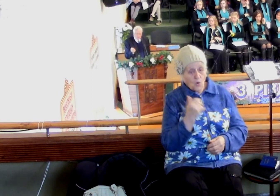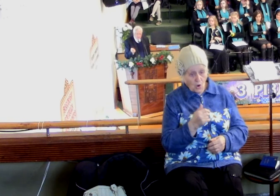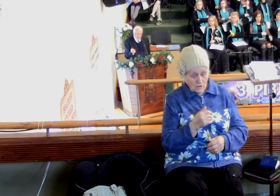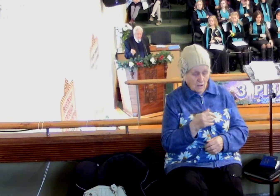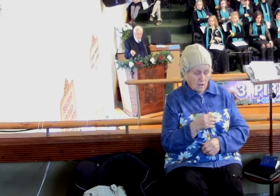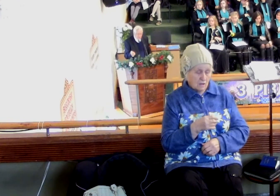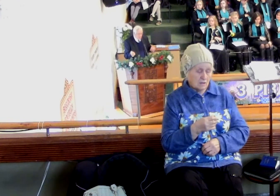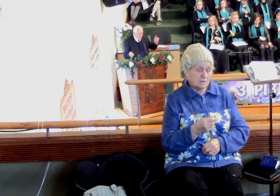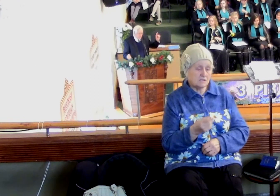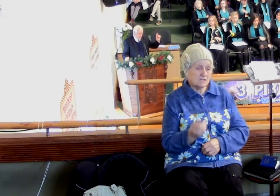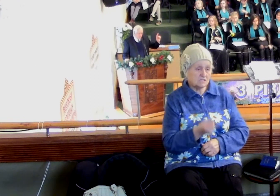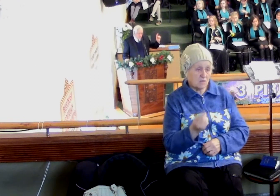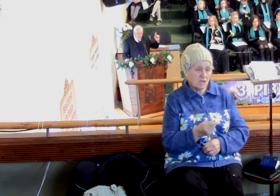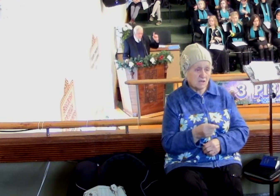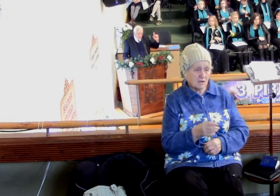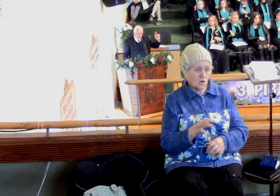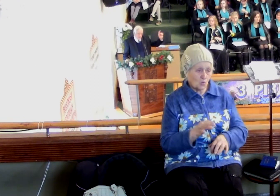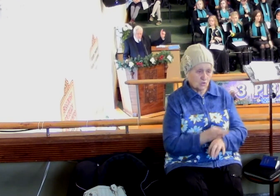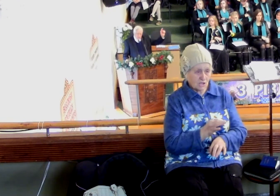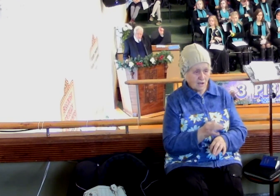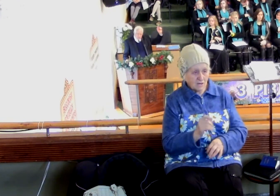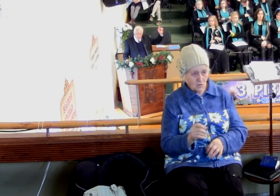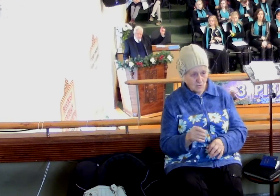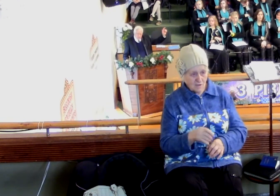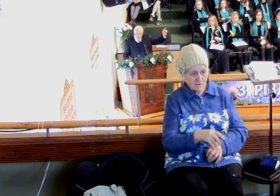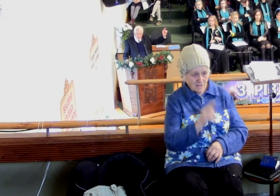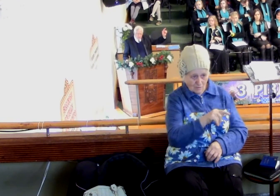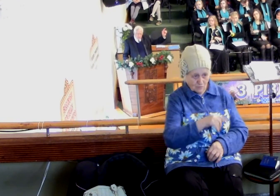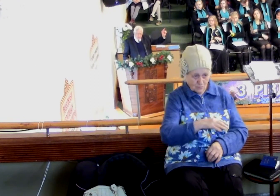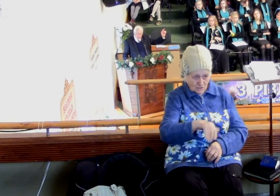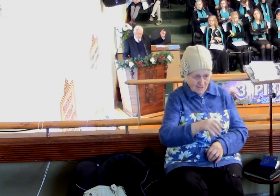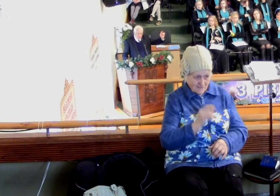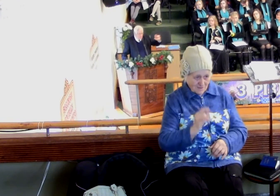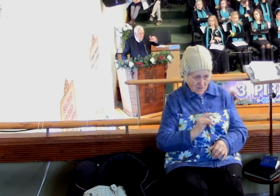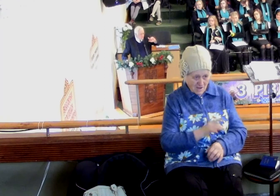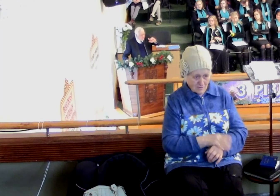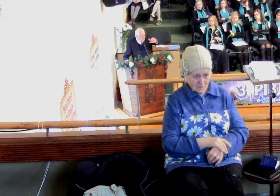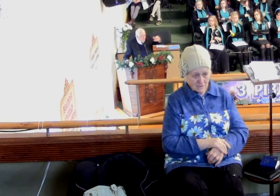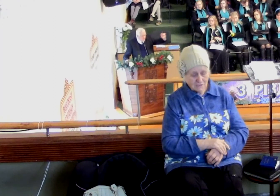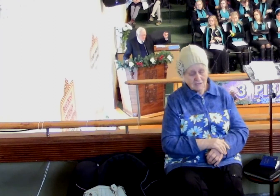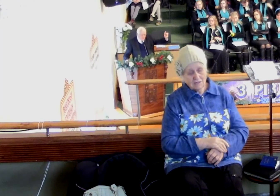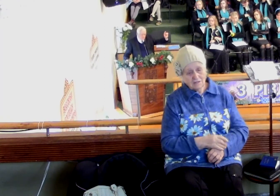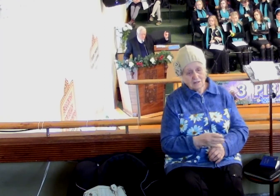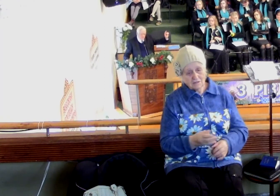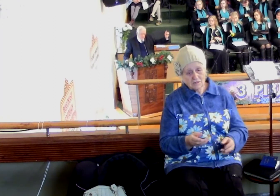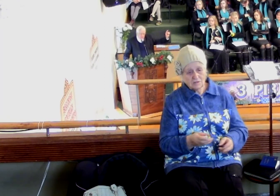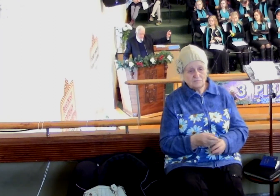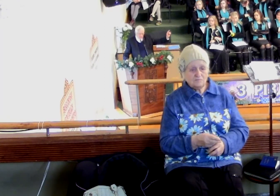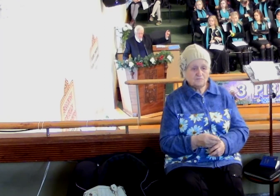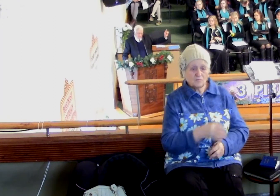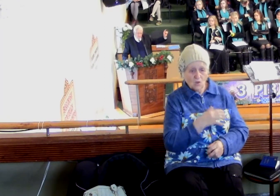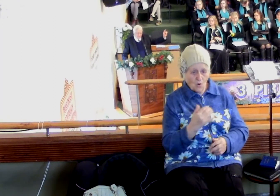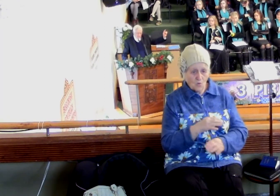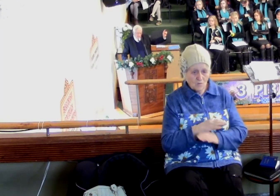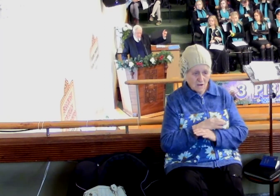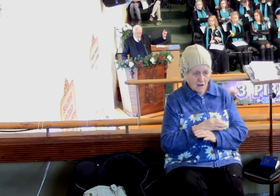выход, прообраз Иисуса Христа, который потом родится. И нужно было только с верой